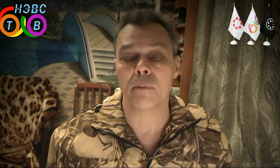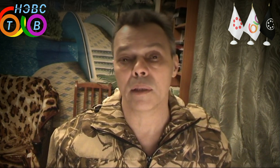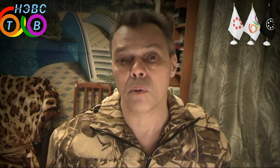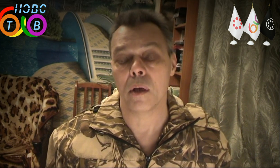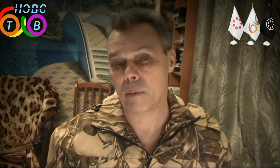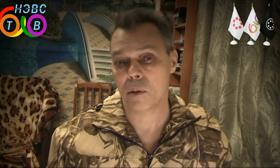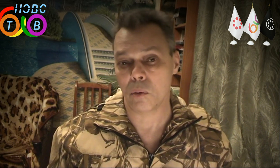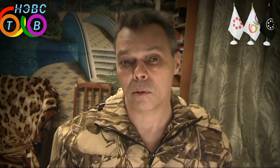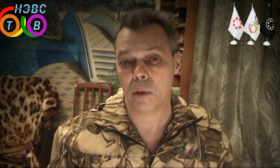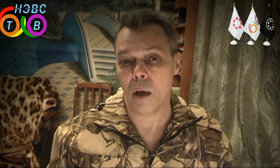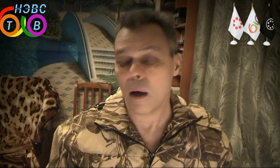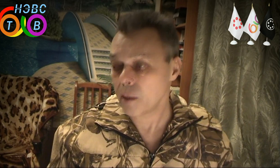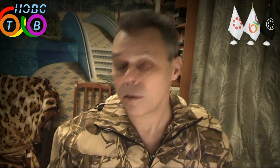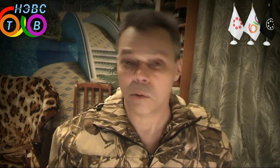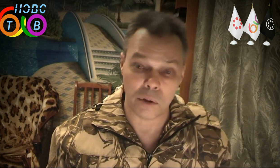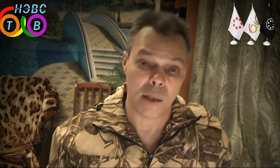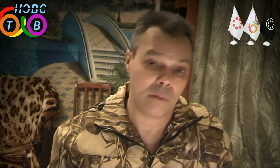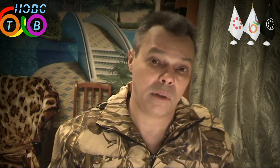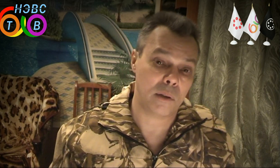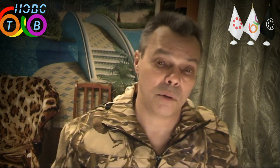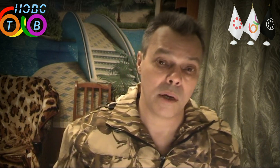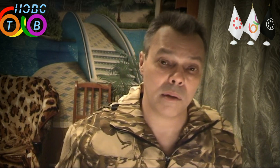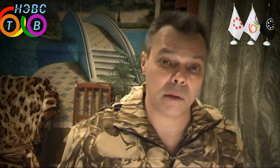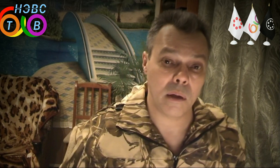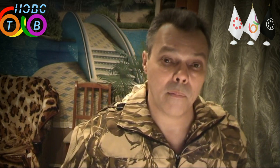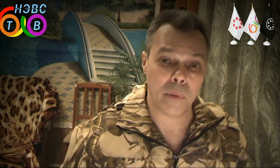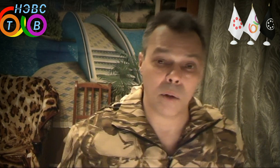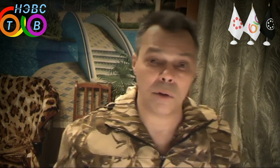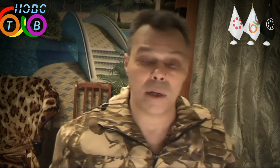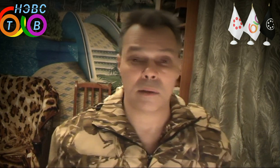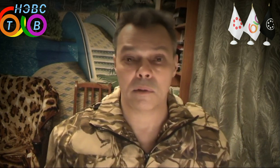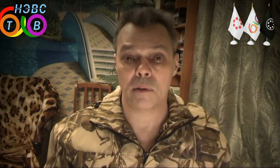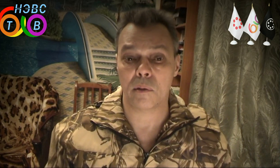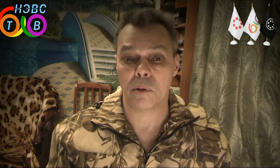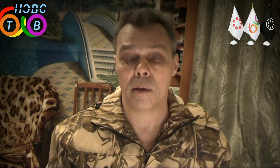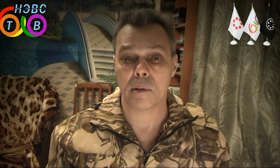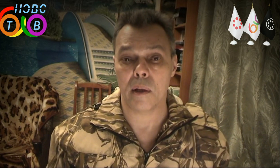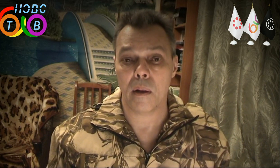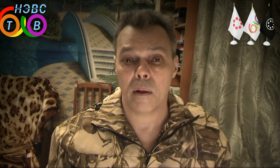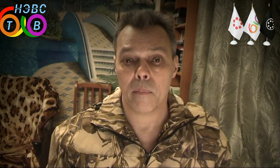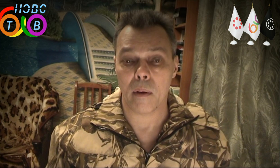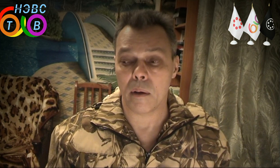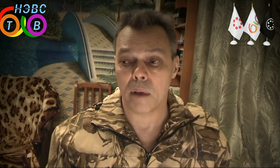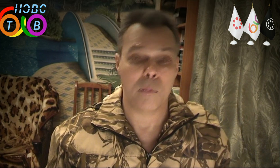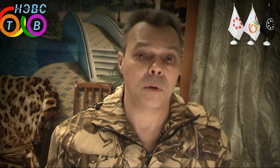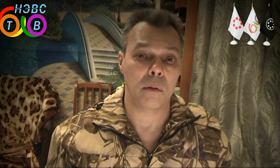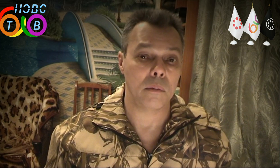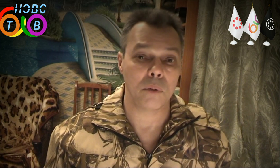вот такое и происходит. А, кстати, такое часто в жизни случается. Такое часто в жизни случается. Я не буду